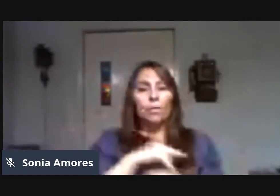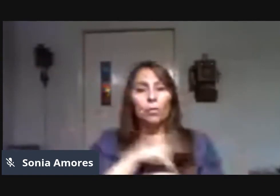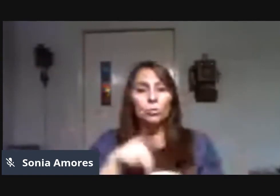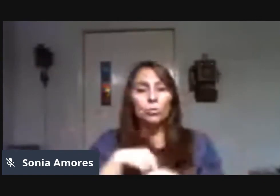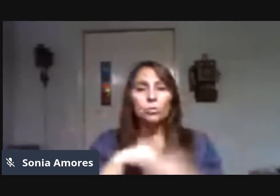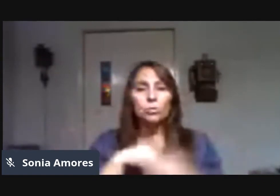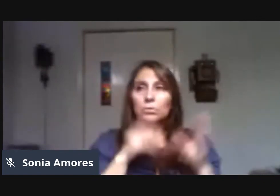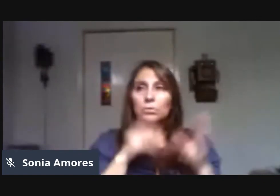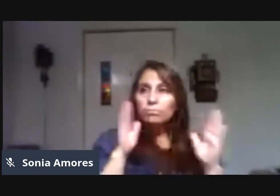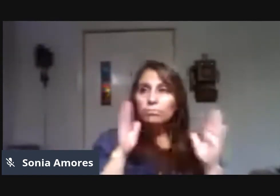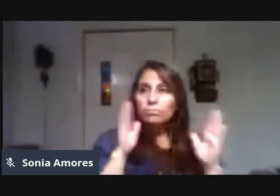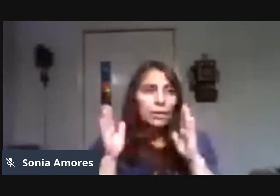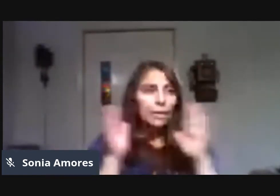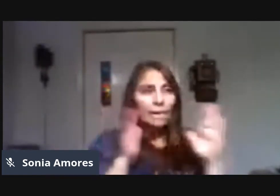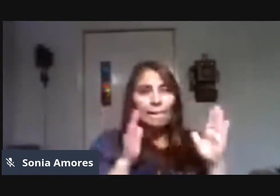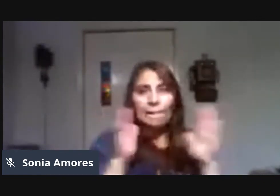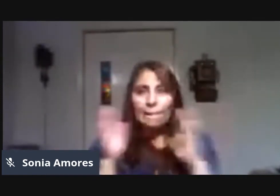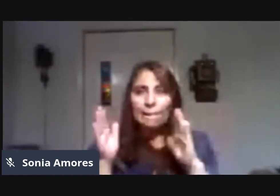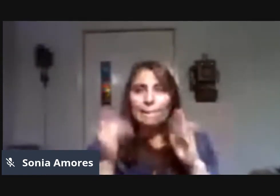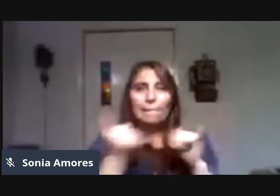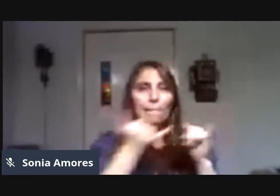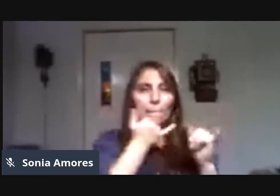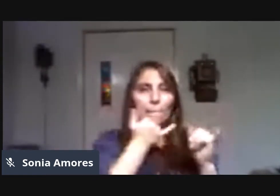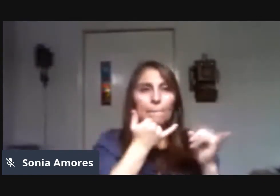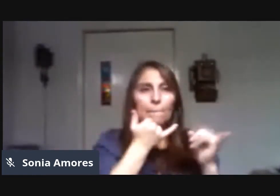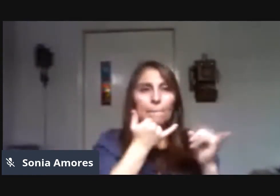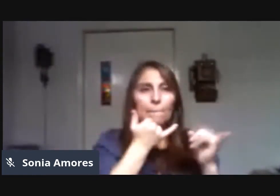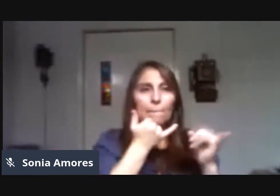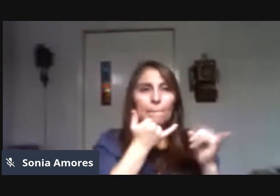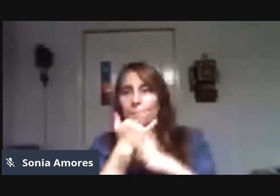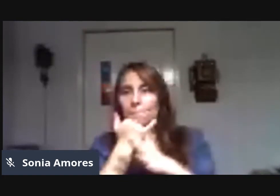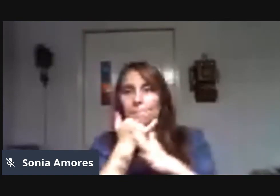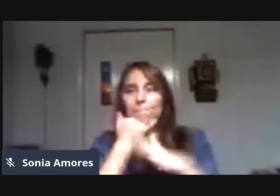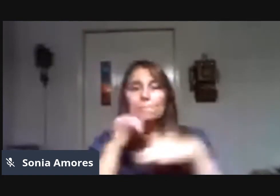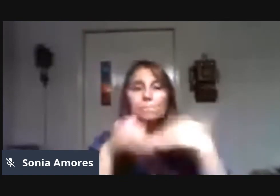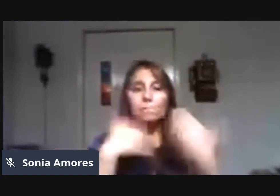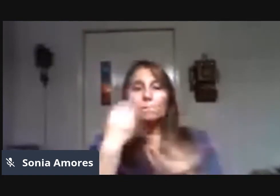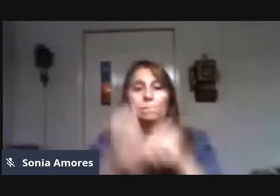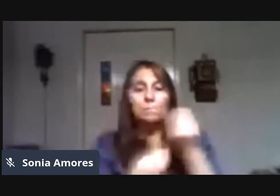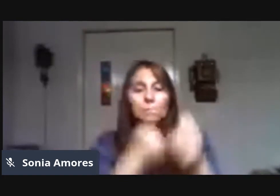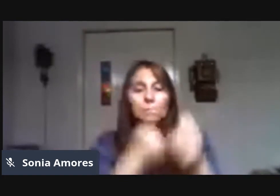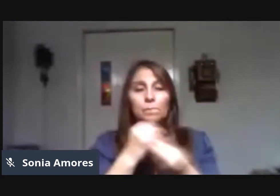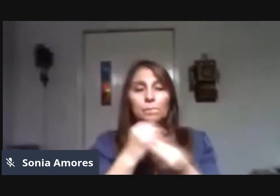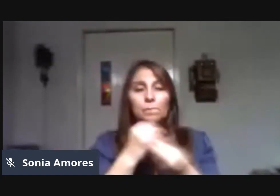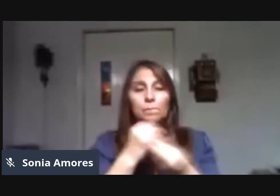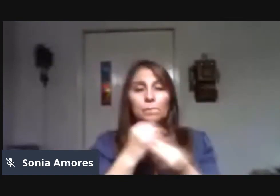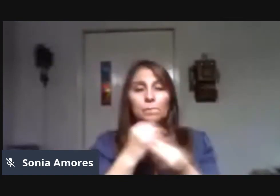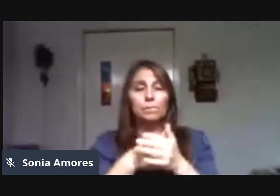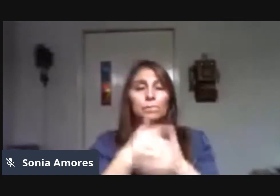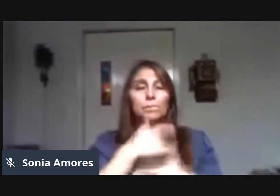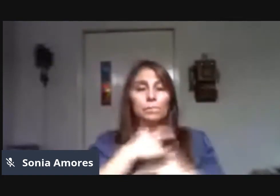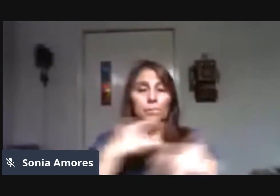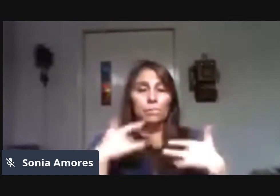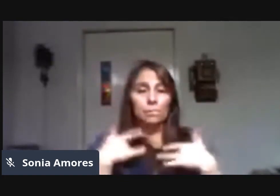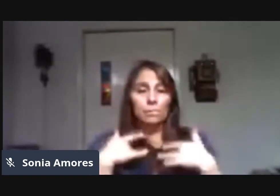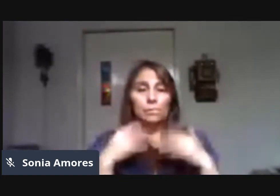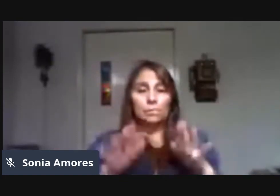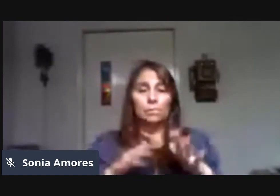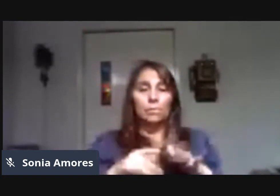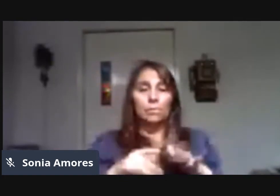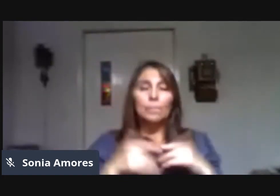expectantes frente a esos ejercicios de atención en salud. Ustedes pueden pedir una cita hoy, pero si usted no tiene síntomas del